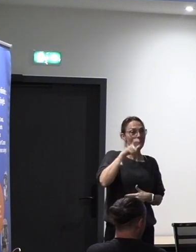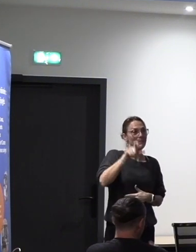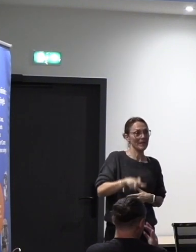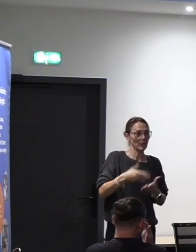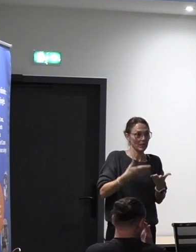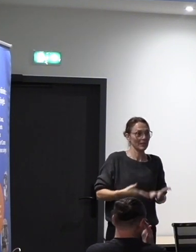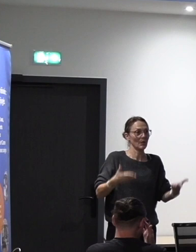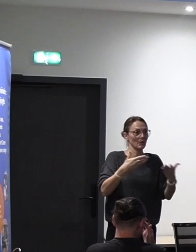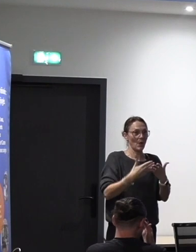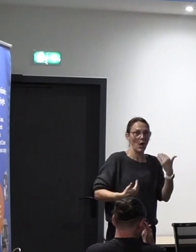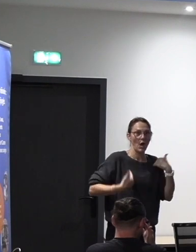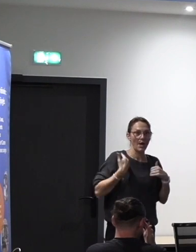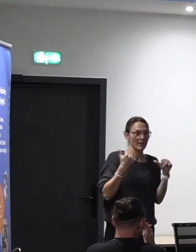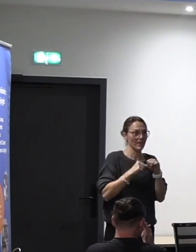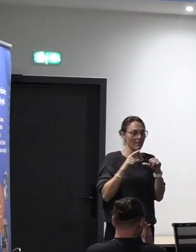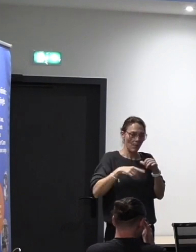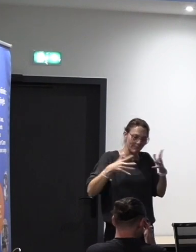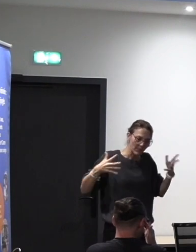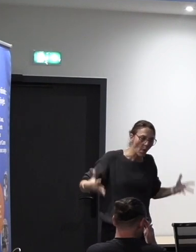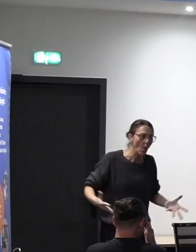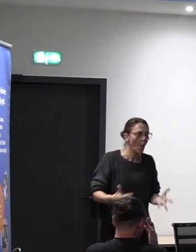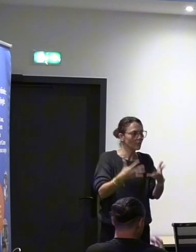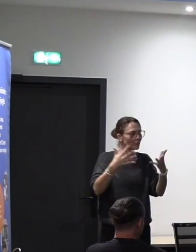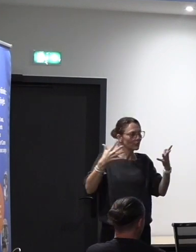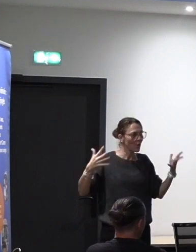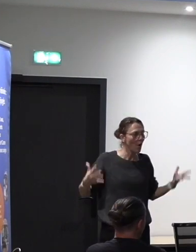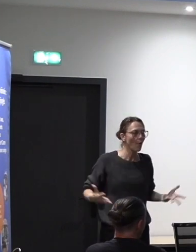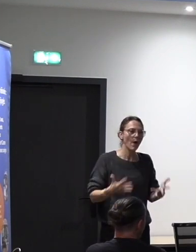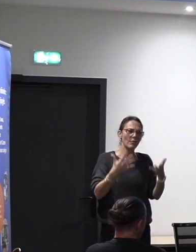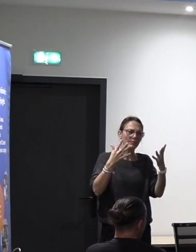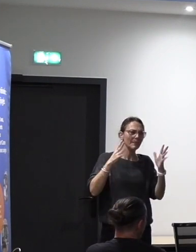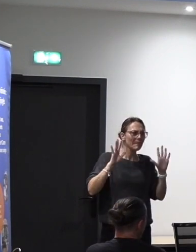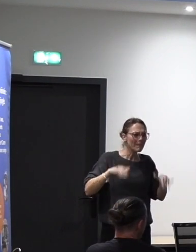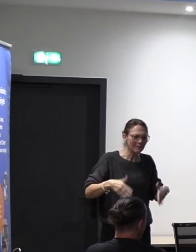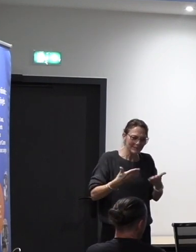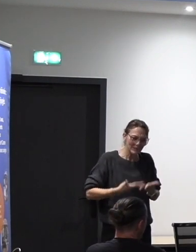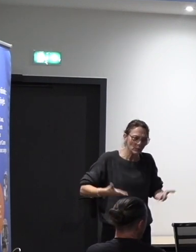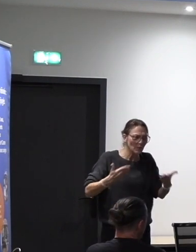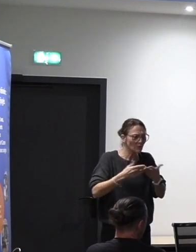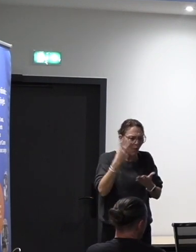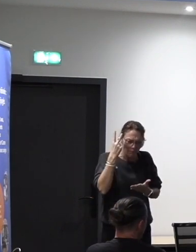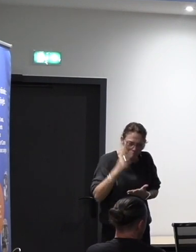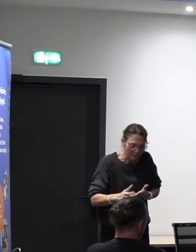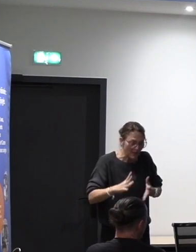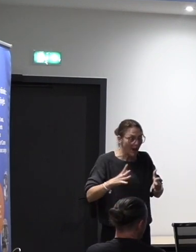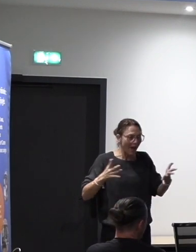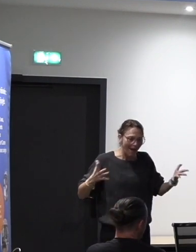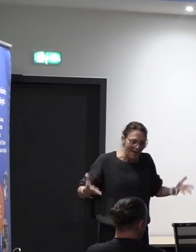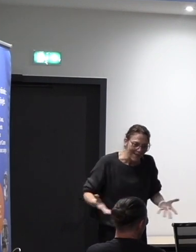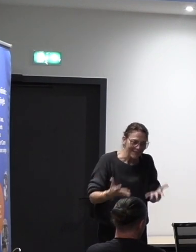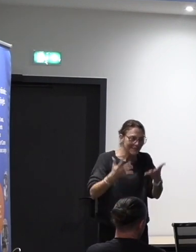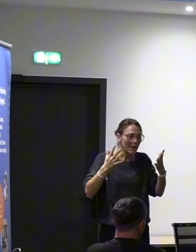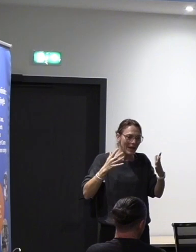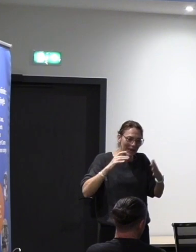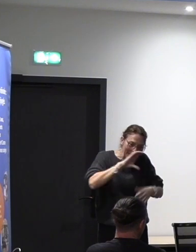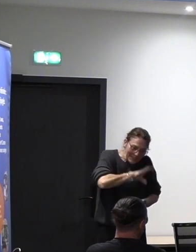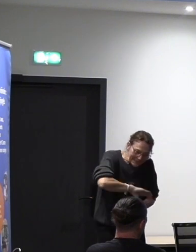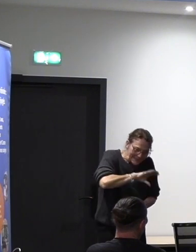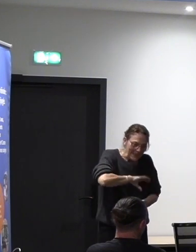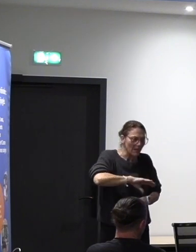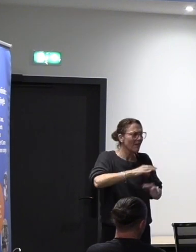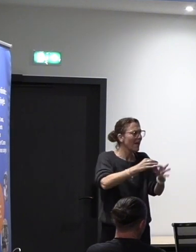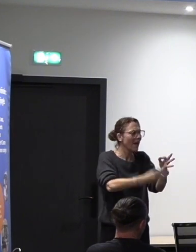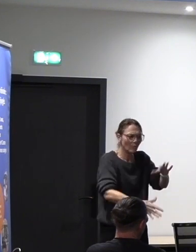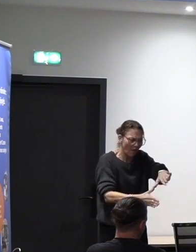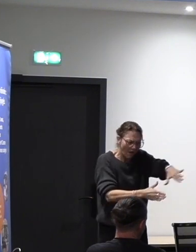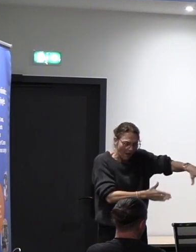handicap, il faut l'encourager, quel que soit son état de handicap, à essayer d'agir, même si le résultat ne vaut